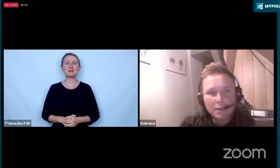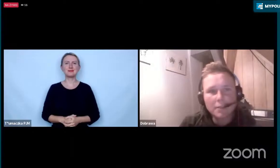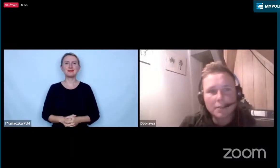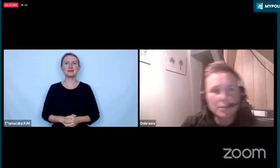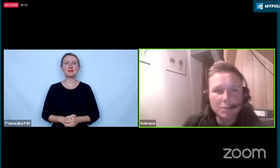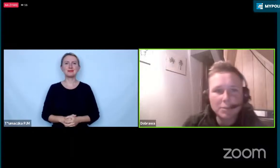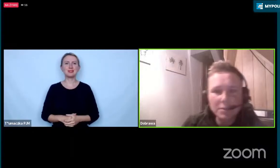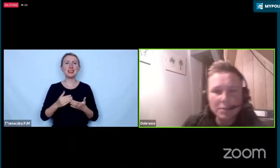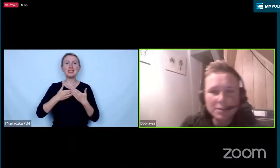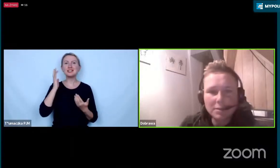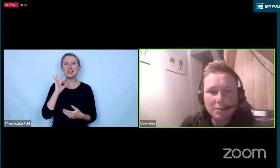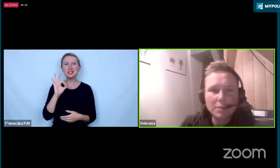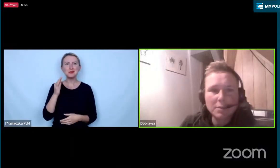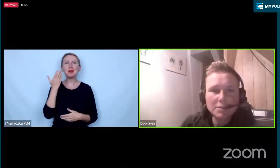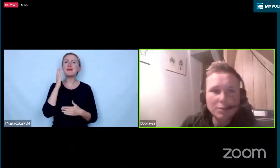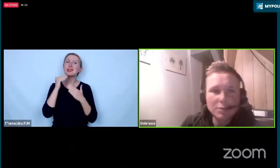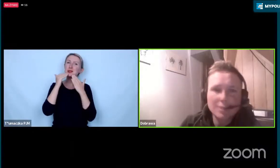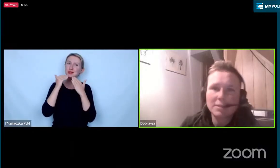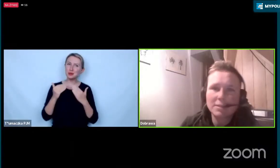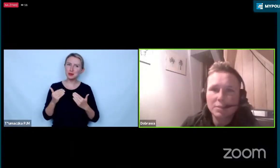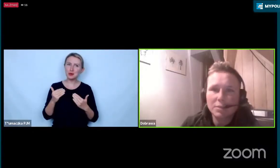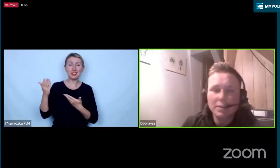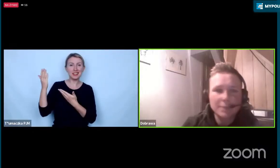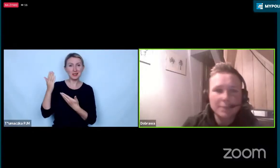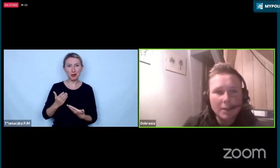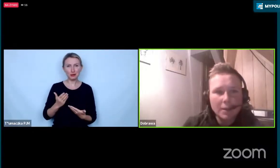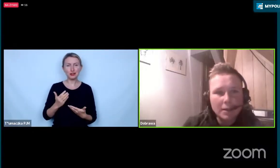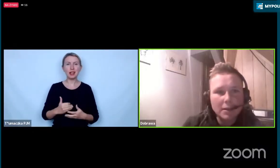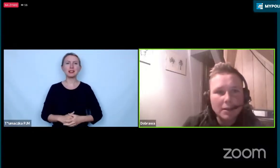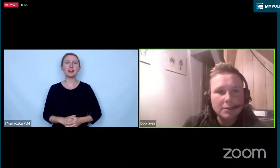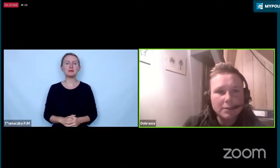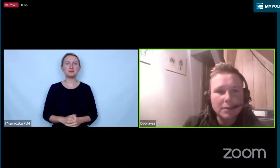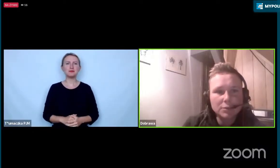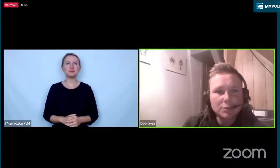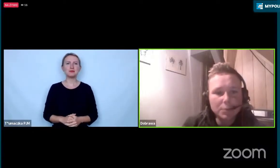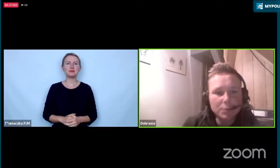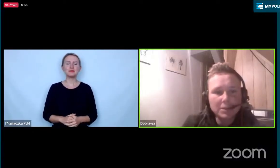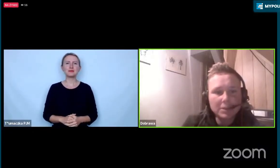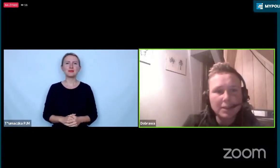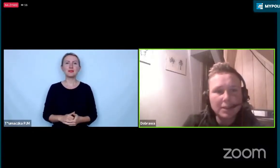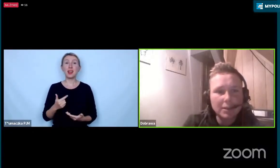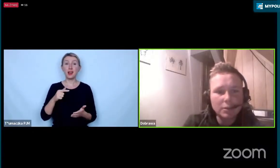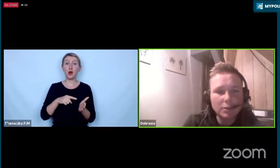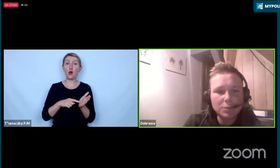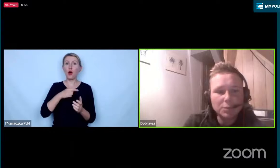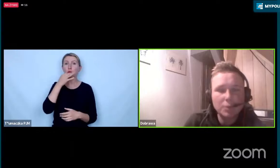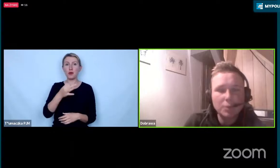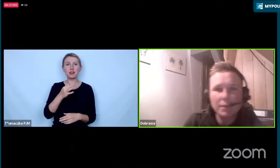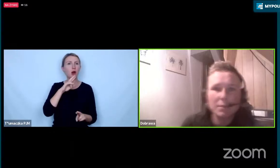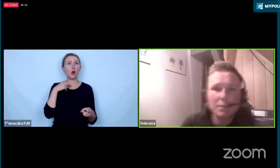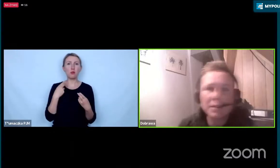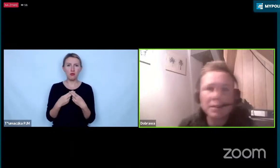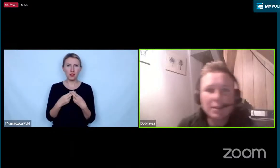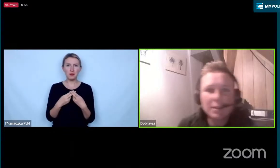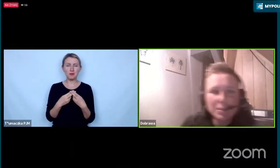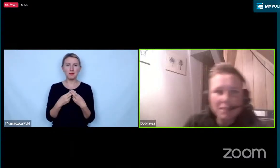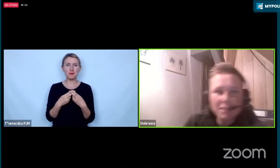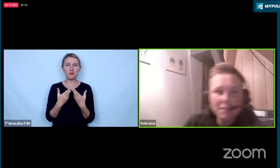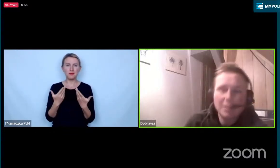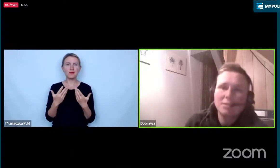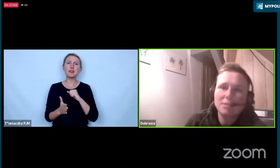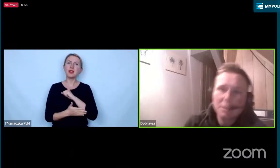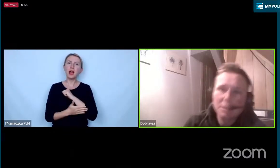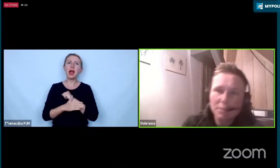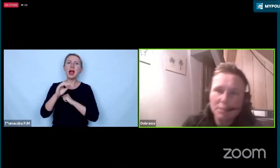Dzień dobry i bardzo dziękuję za zaproszenie na to pytanie odpowiem na